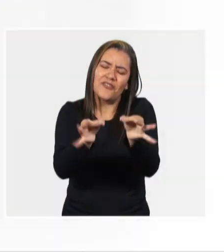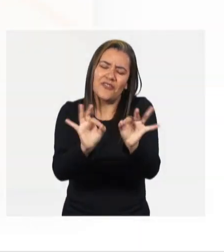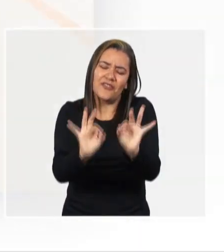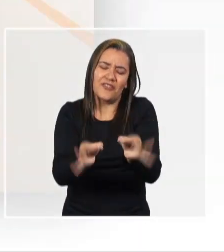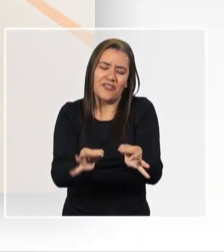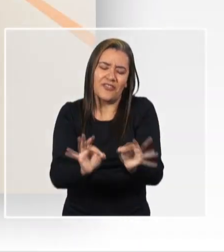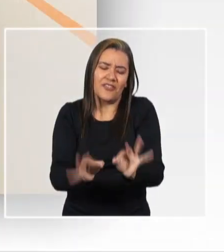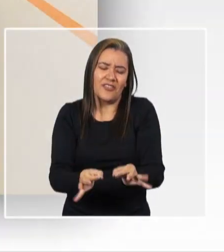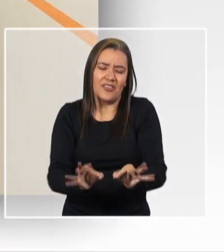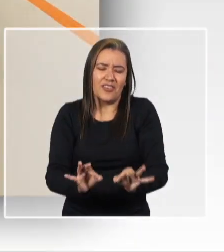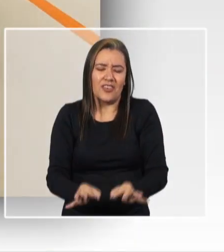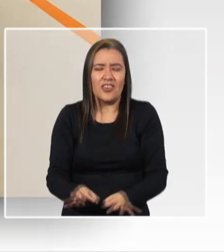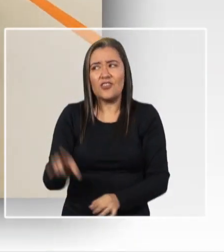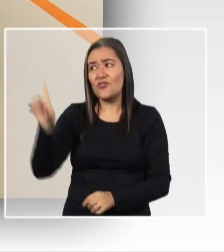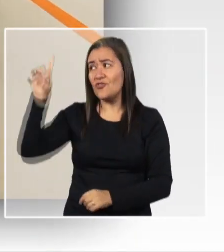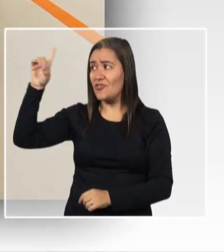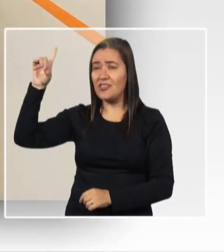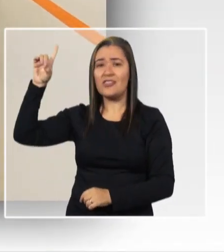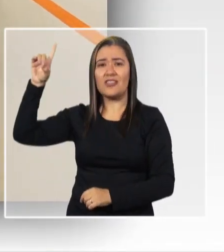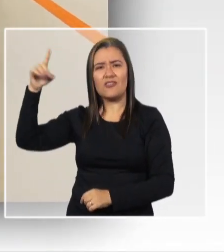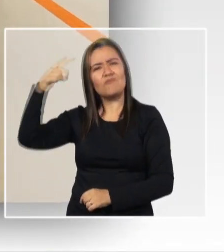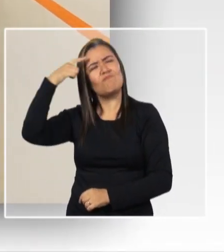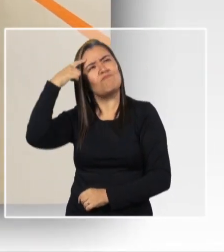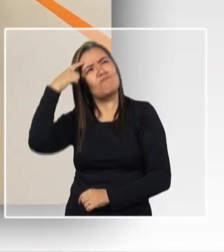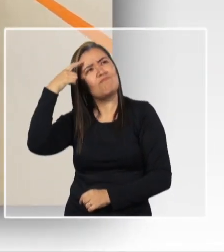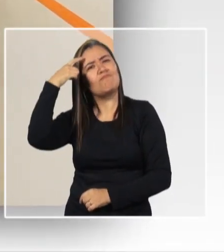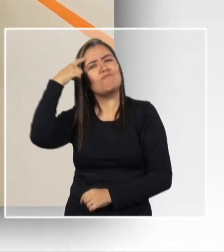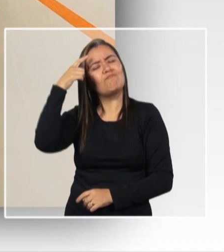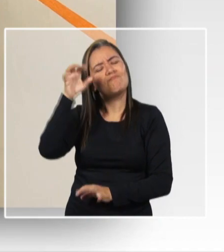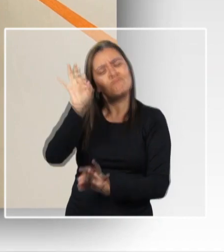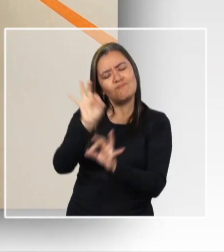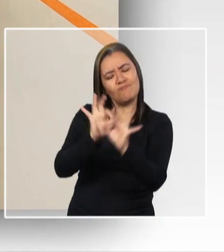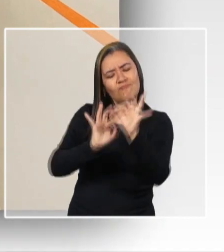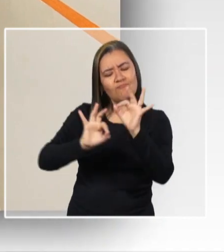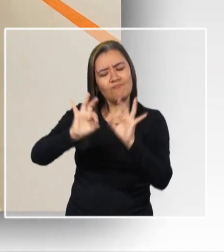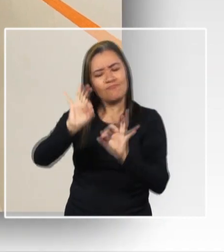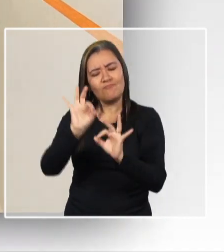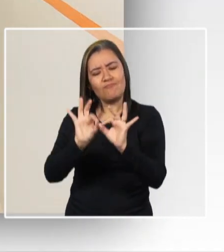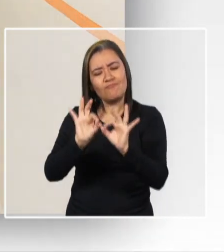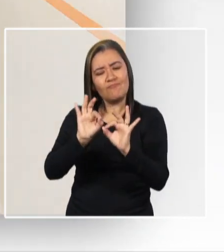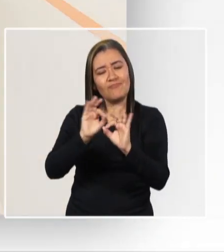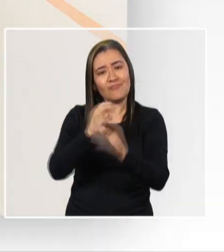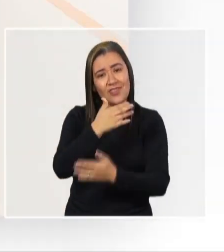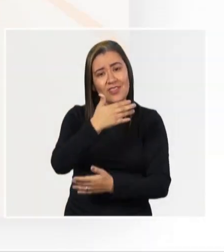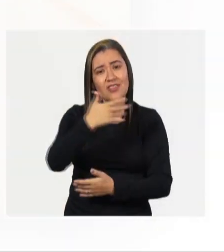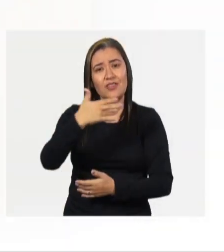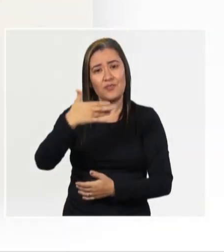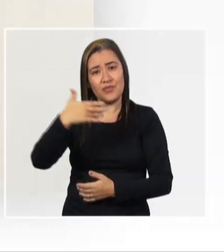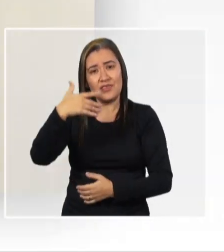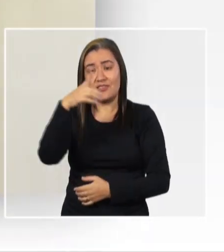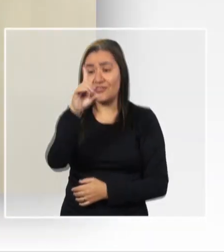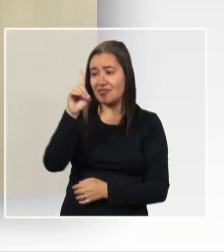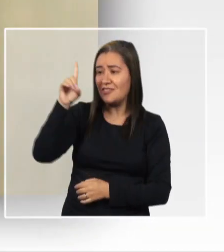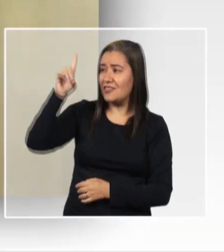Você é uma obra-prima que Ele planejou.